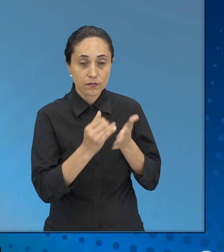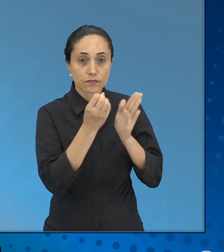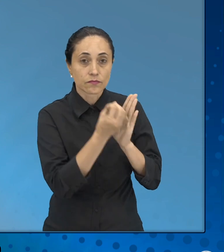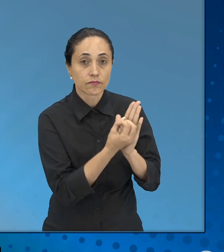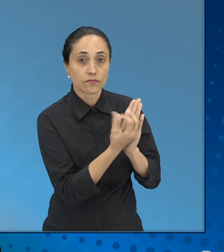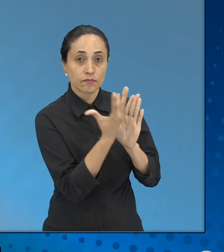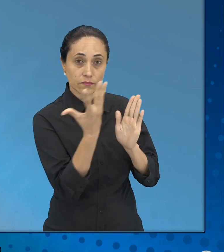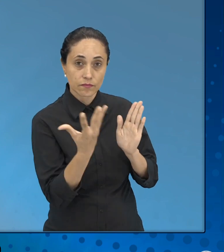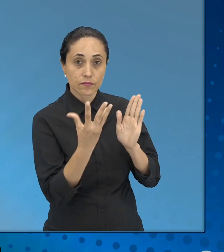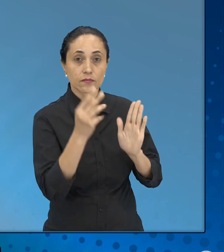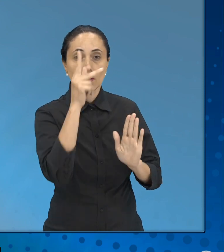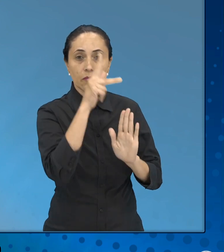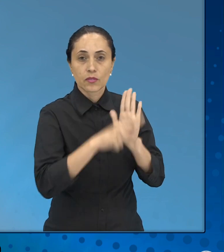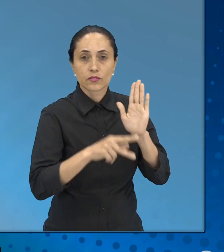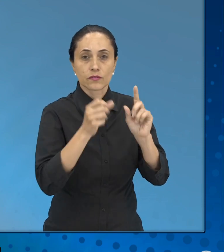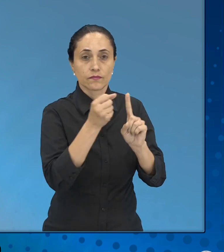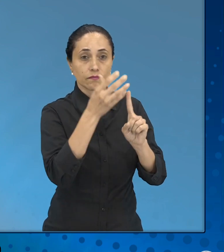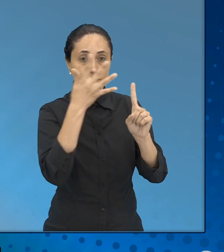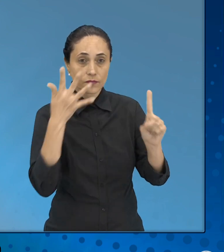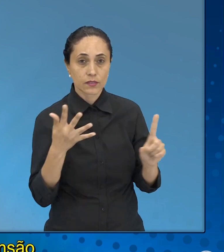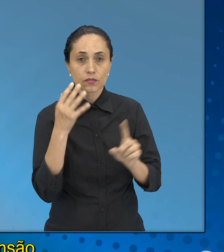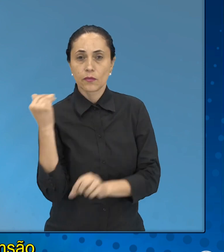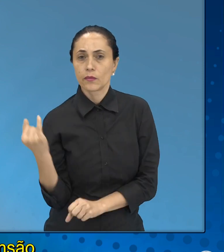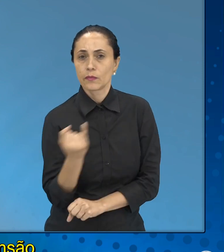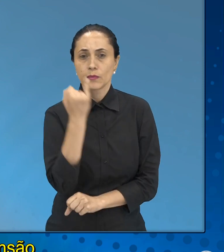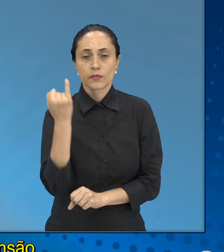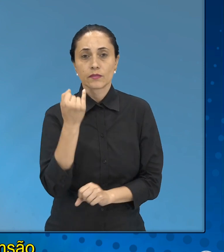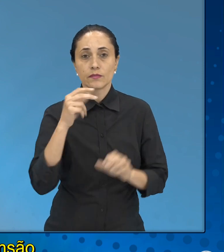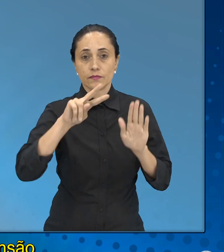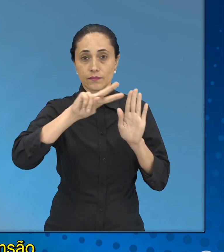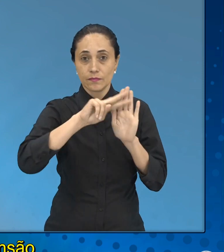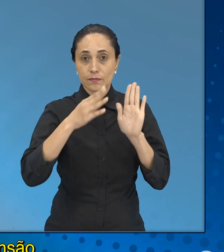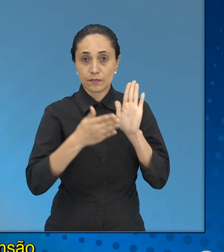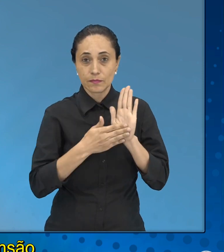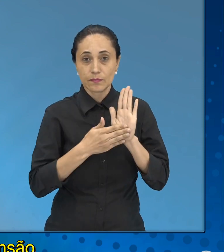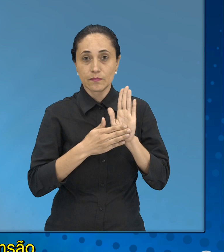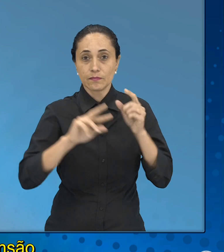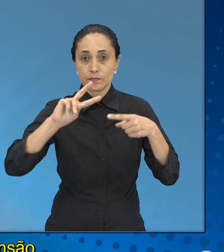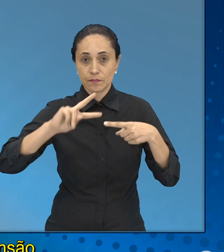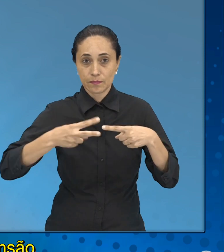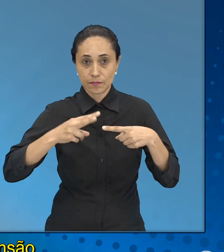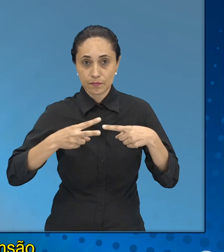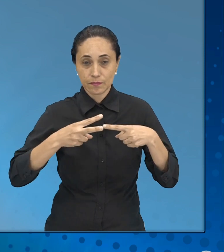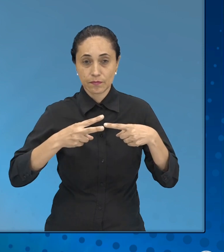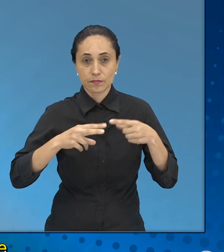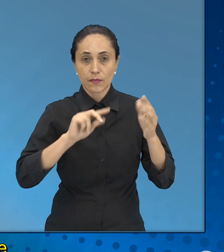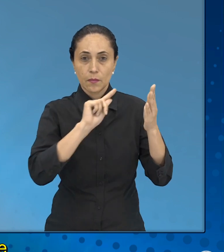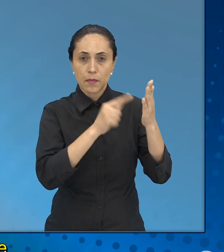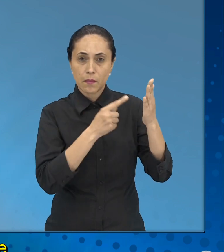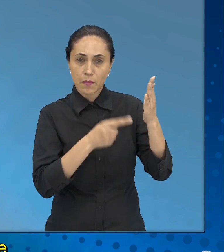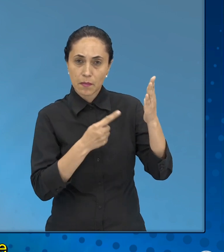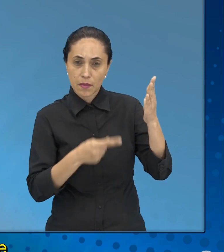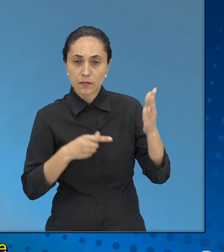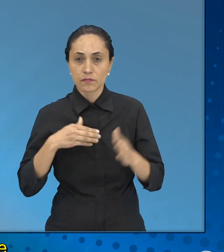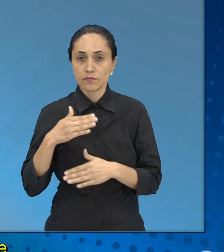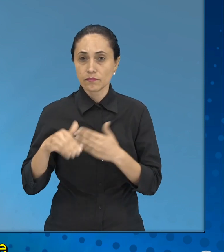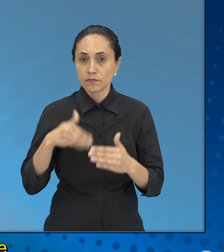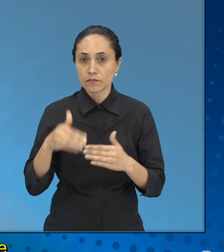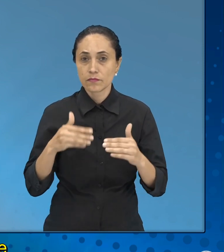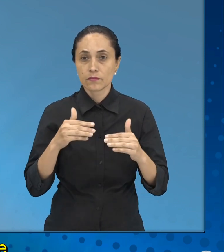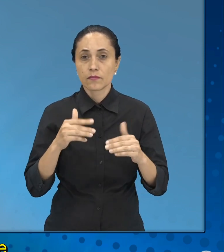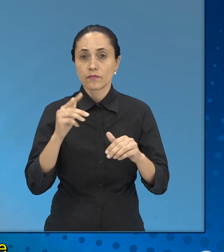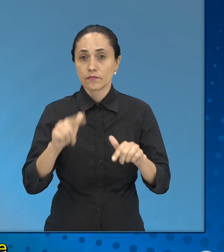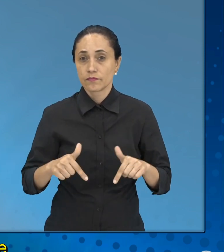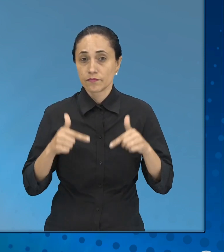Na introdução, ressalto a importância do projeto de extensão TRAD Interlab, que desenvolve, entre